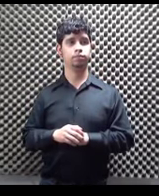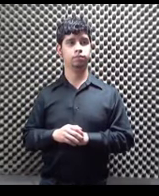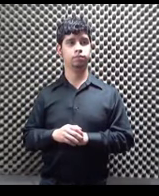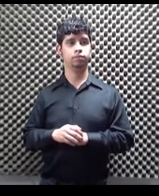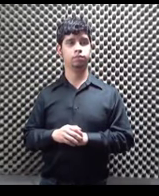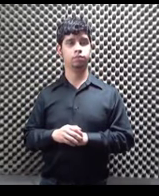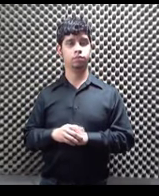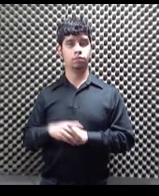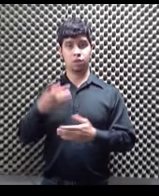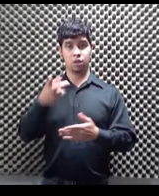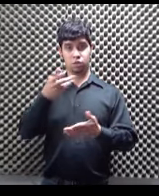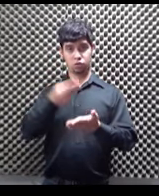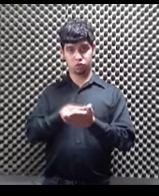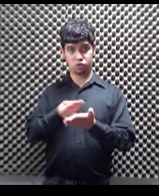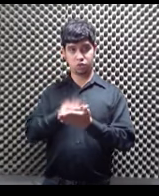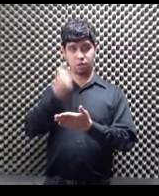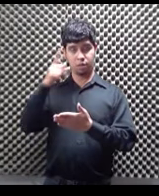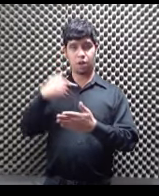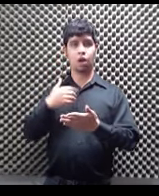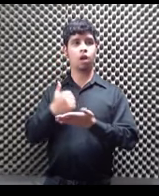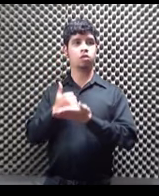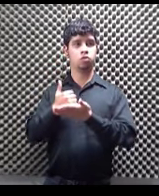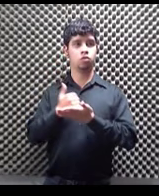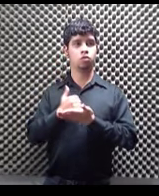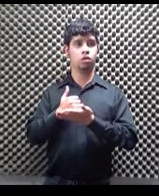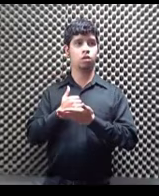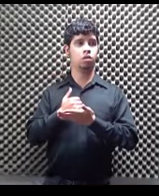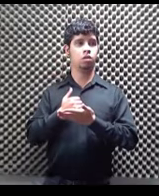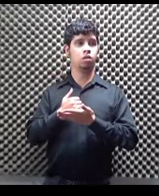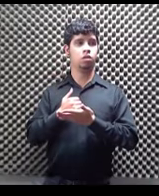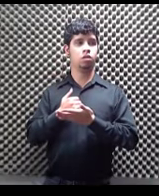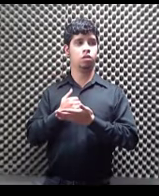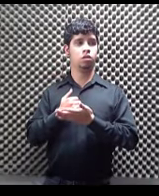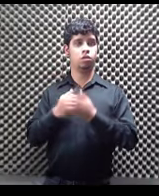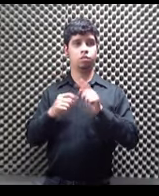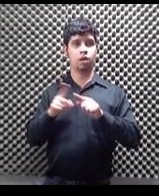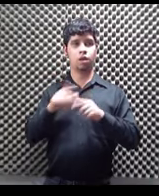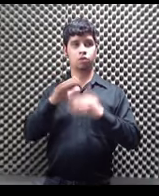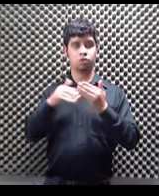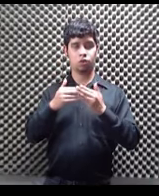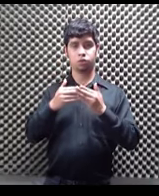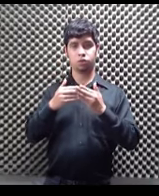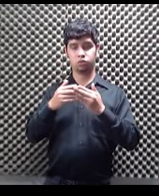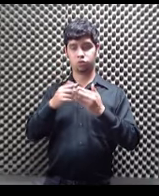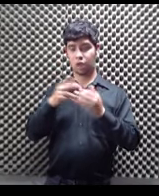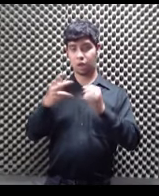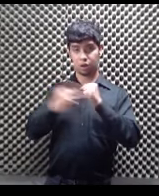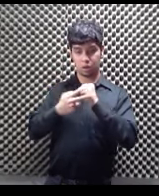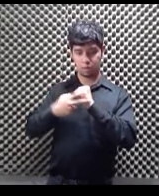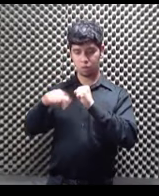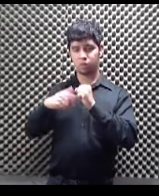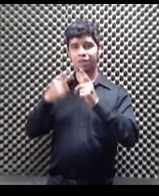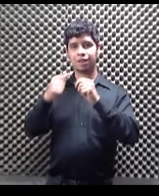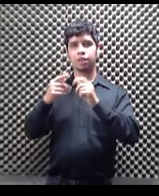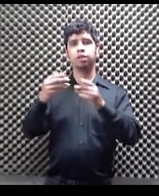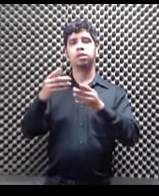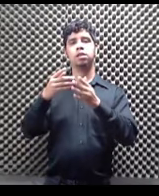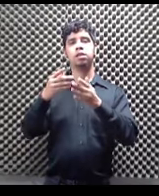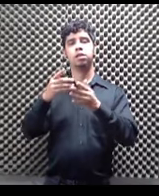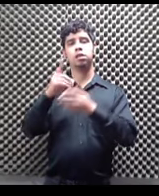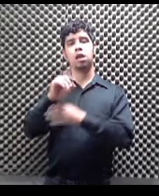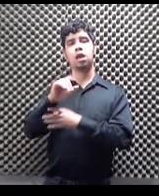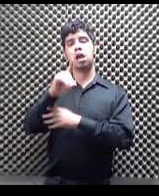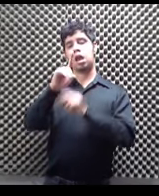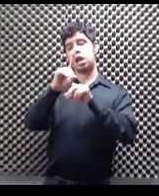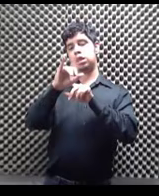para esos fondos van a ayudar a digitalizar toda esa colección fabulosa que tiene la Fundación. Sí, y con